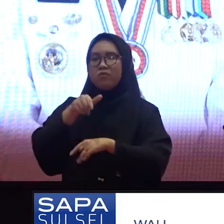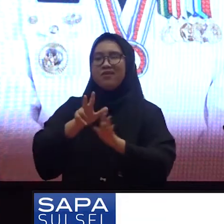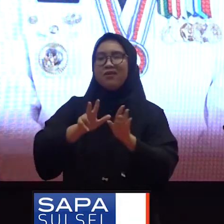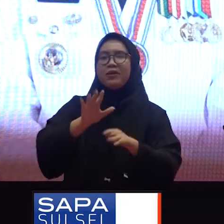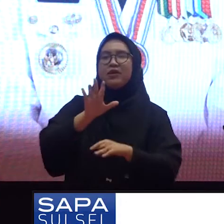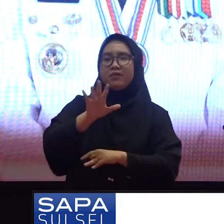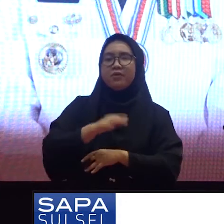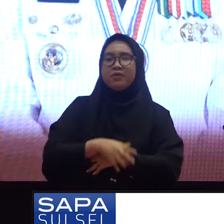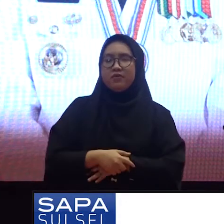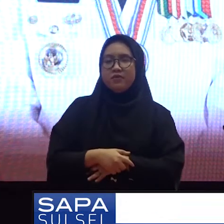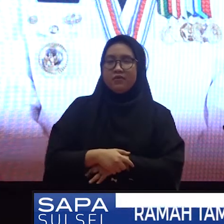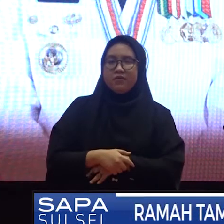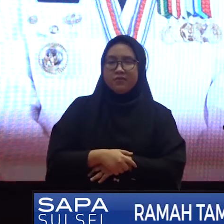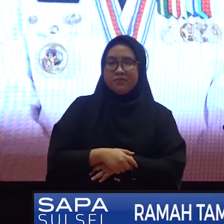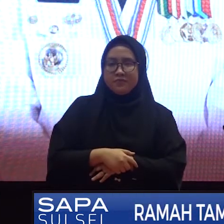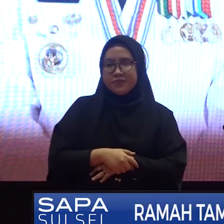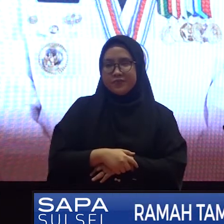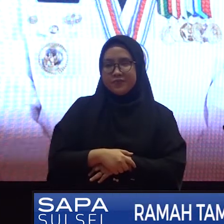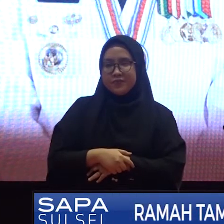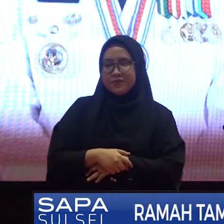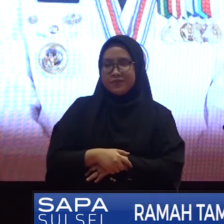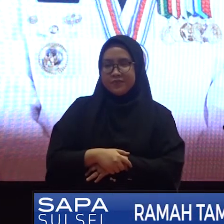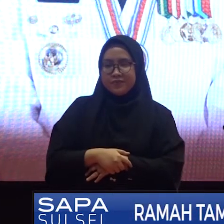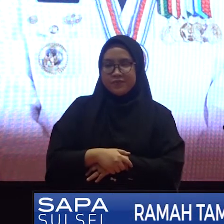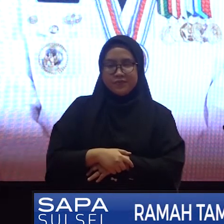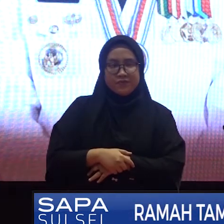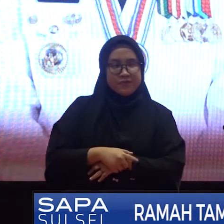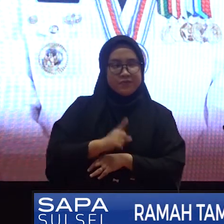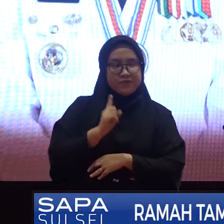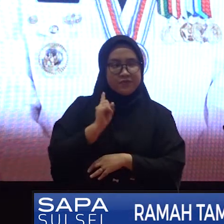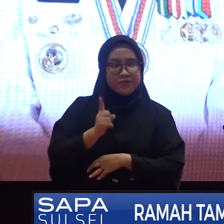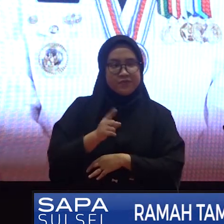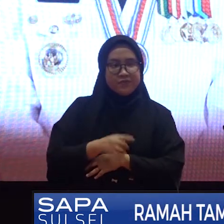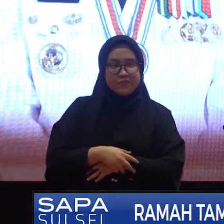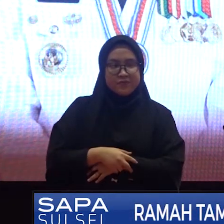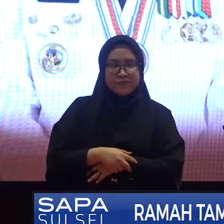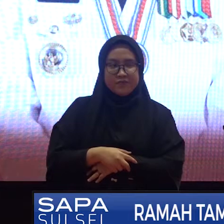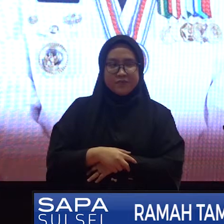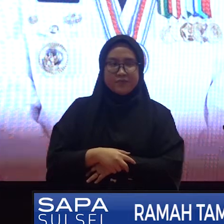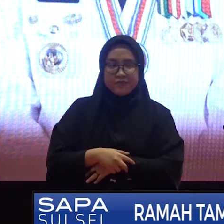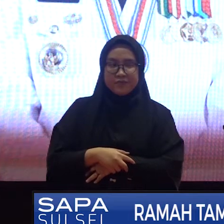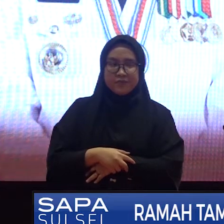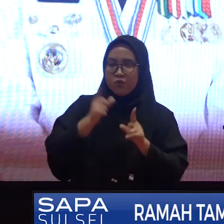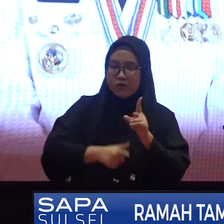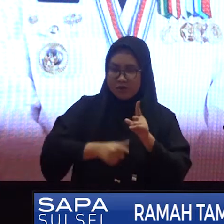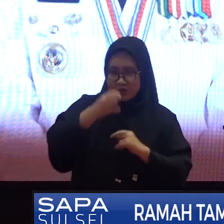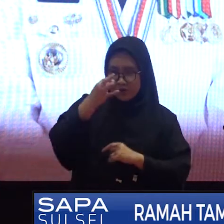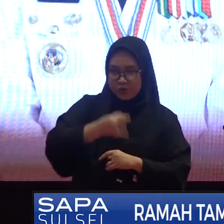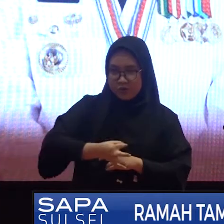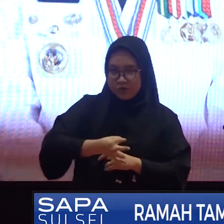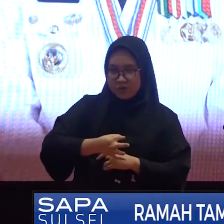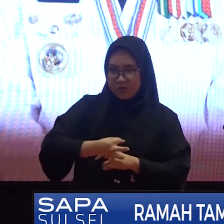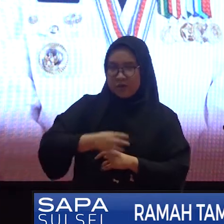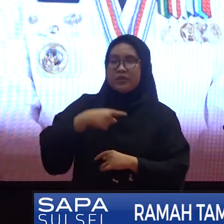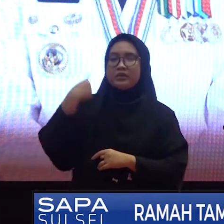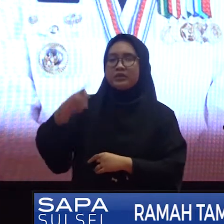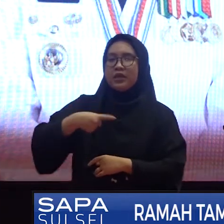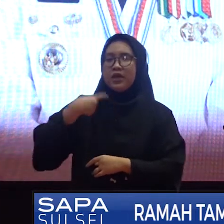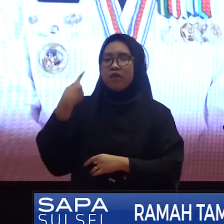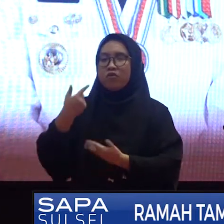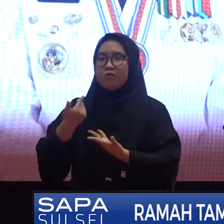sekali spreadnya Nah sebagai ee ee e yang selalu